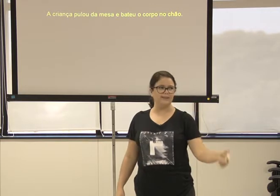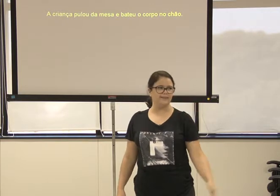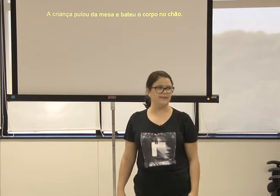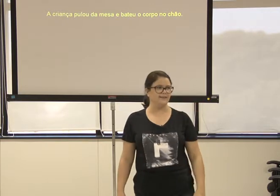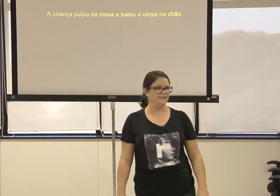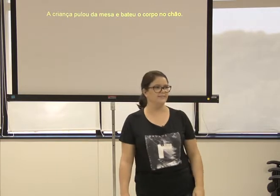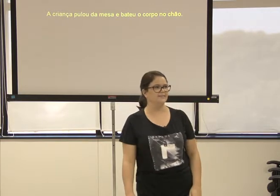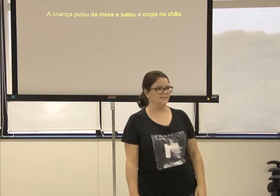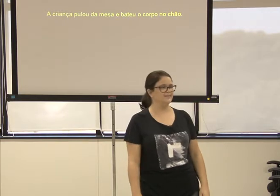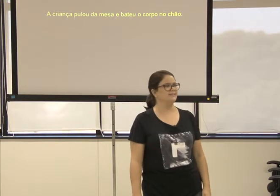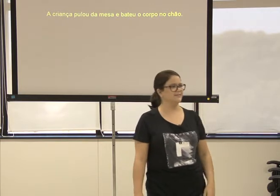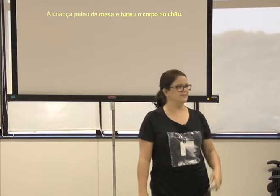Espirometria.